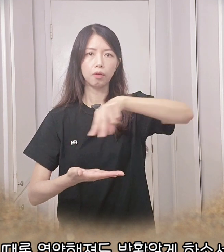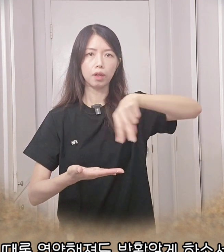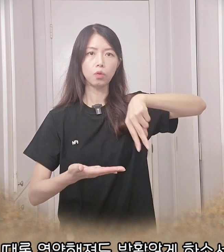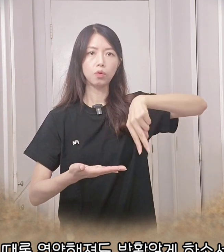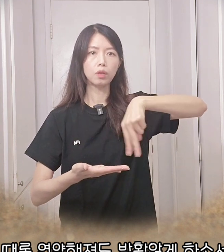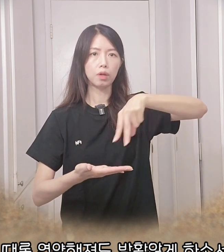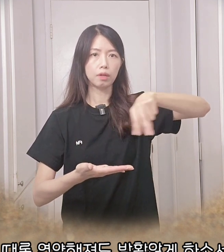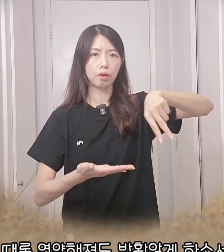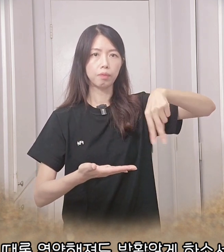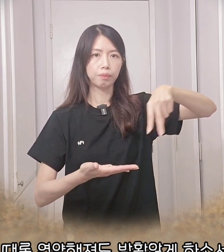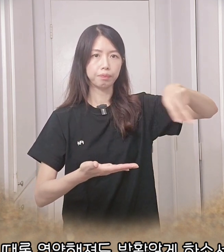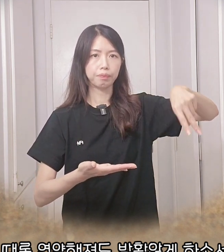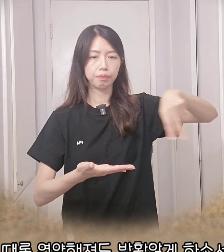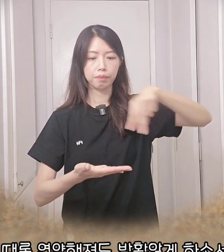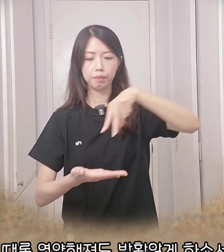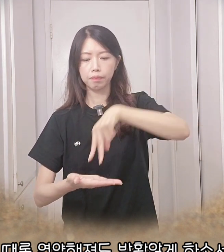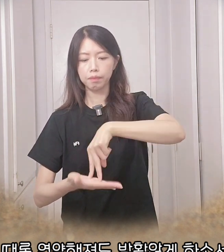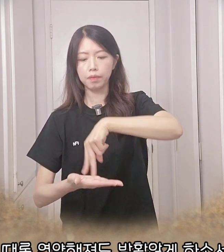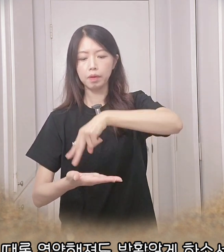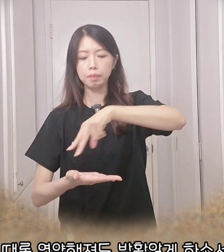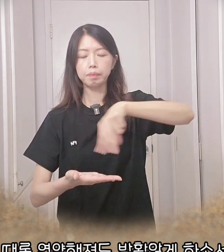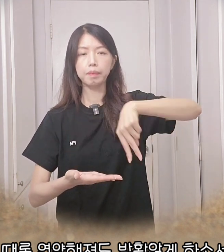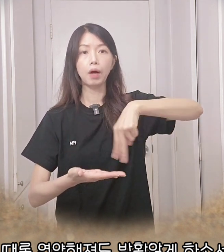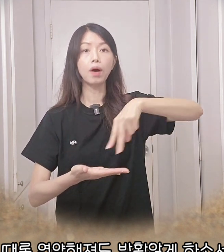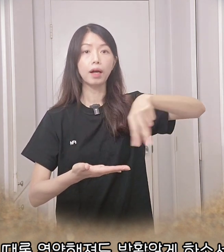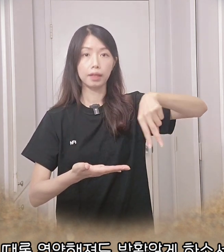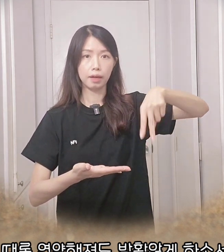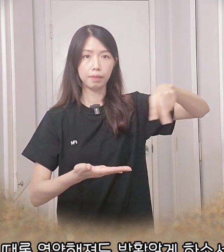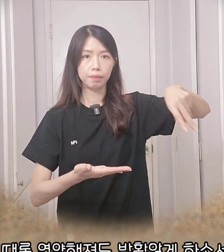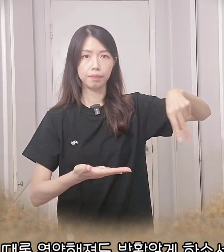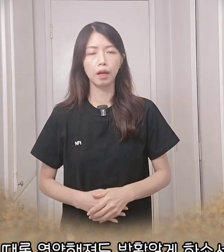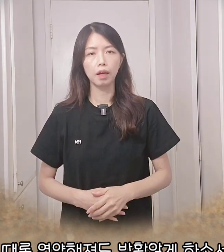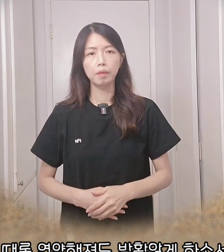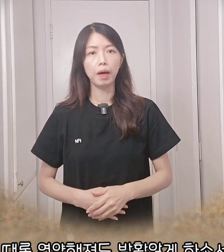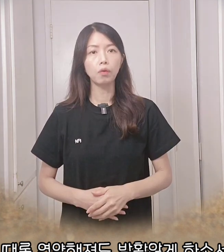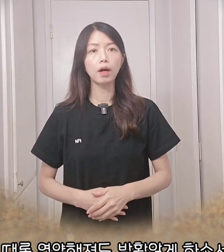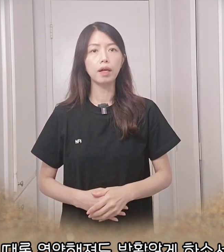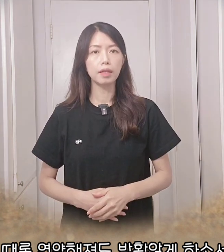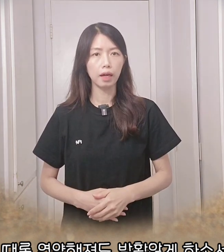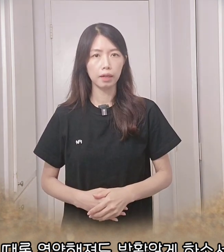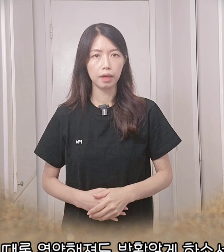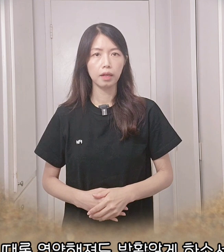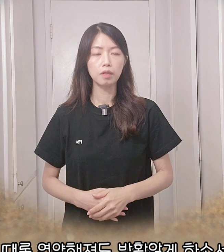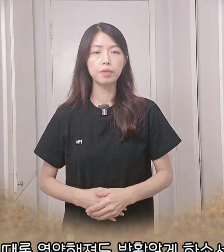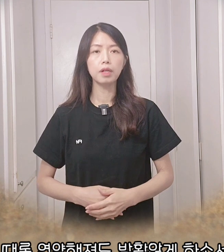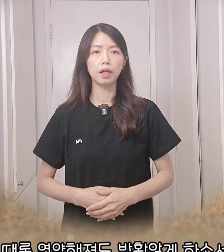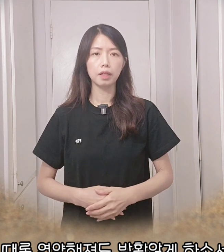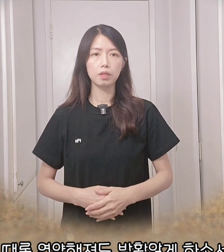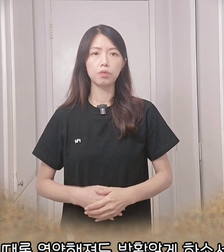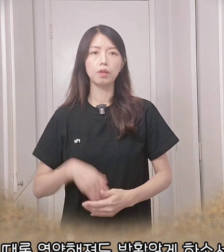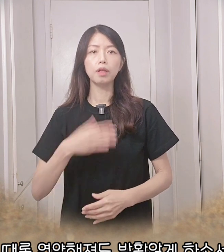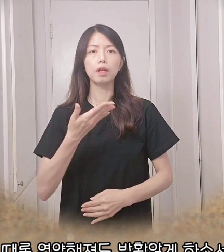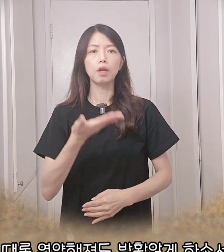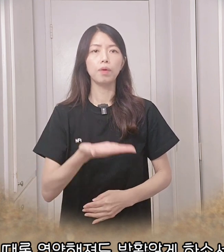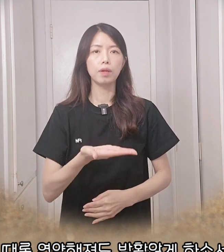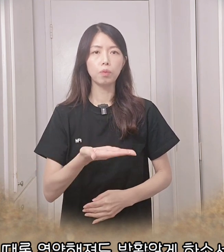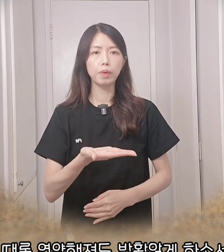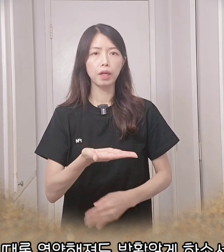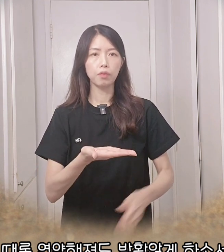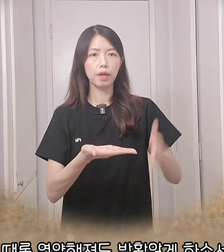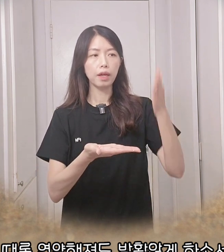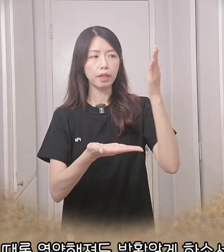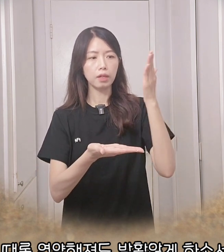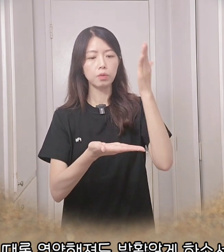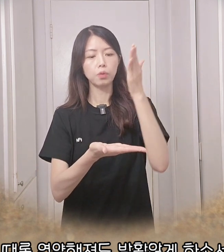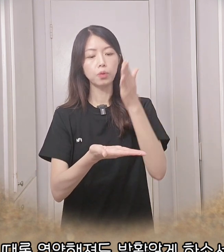다음에 이렇게 손을 돌려서 방황하다. 방황하지 않게 금지를 나타내는 소원은